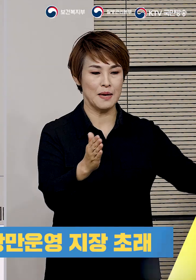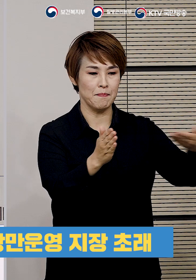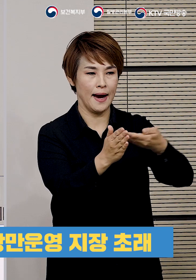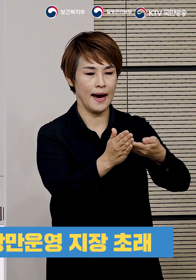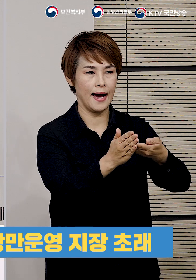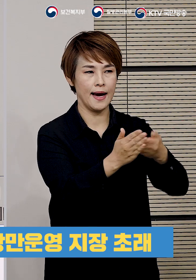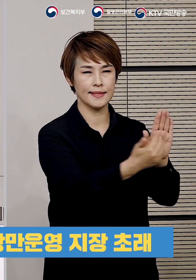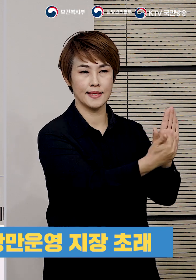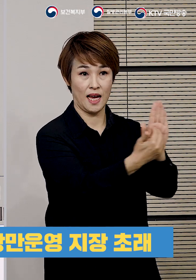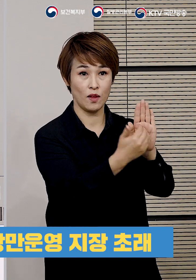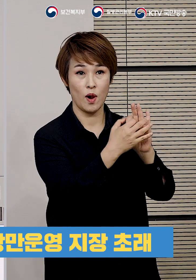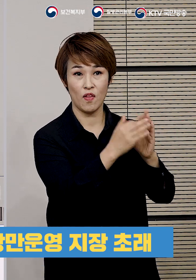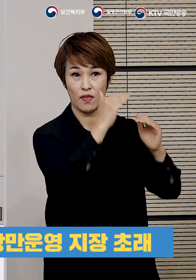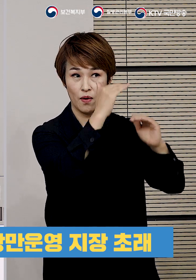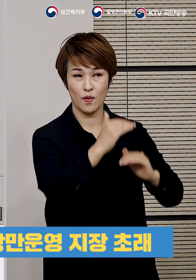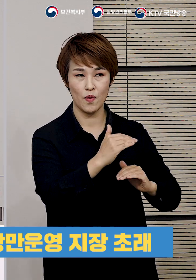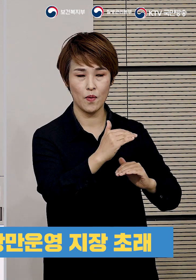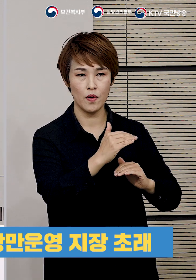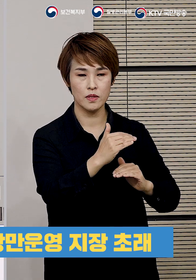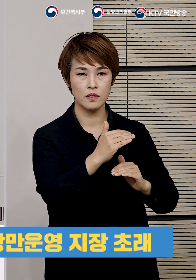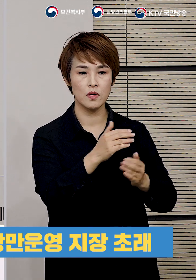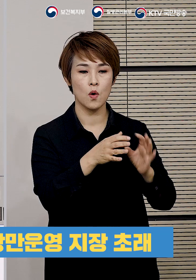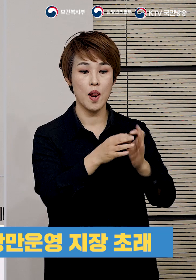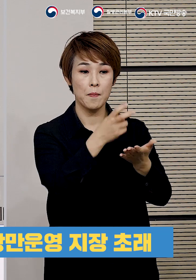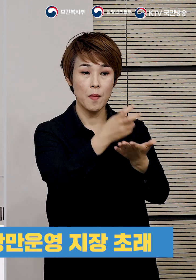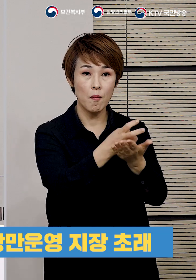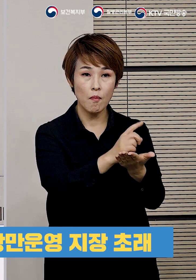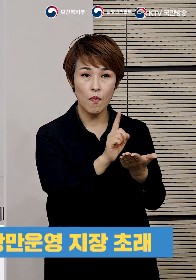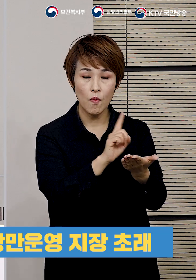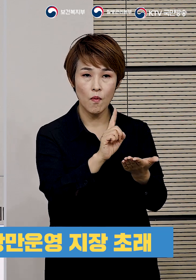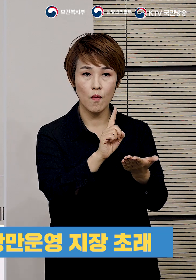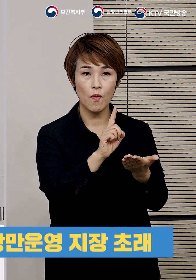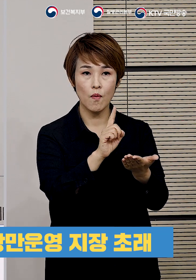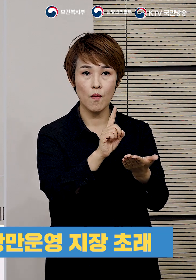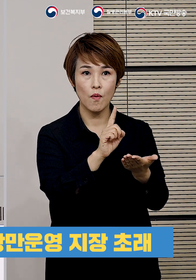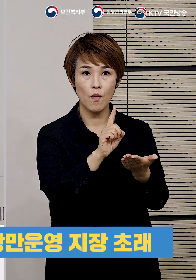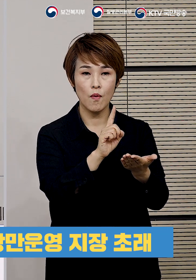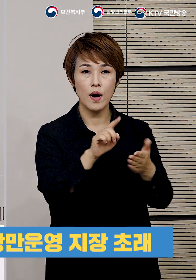그 입항 제한 문제에 대해서는 현재 그 관련 법률상